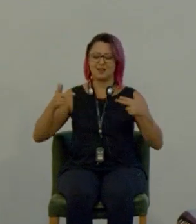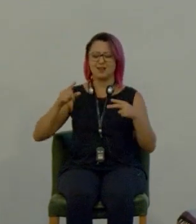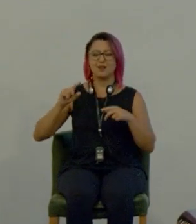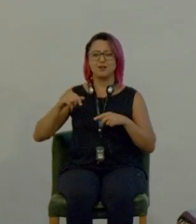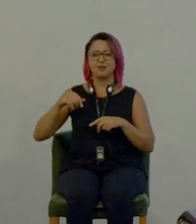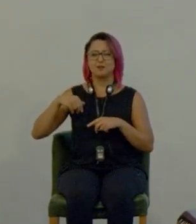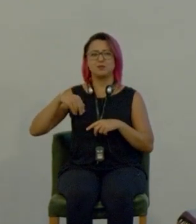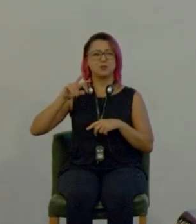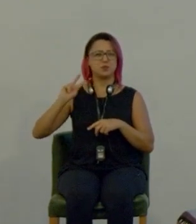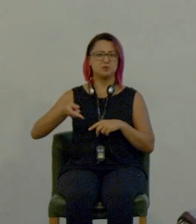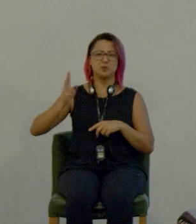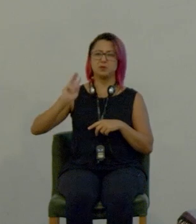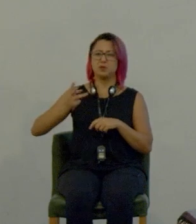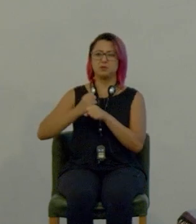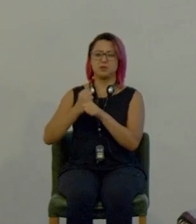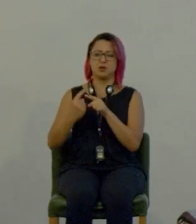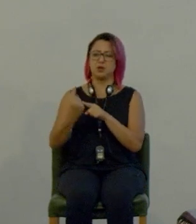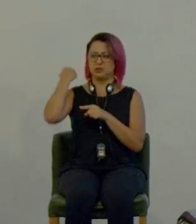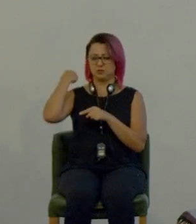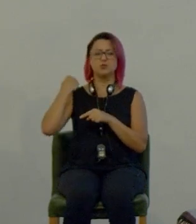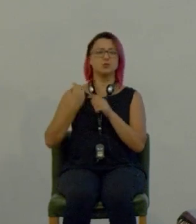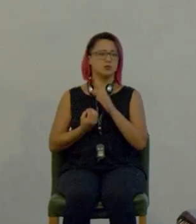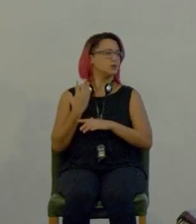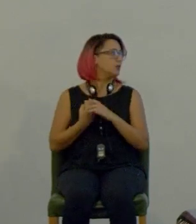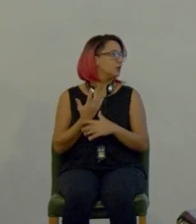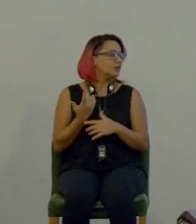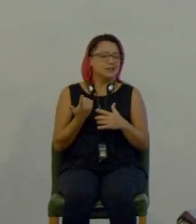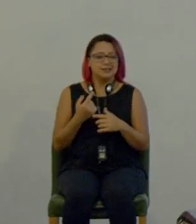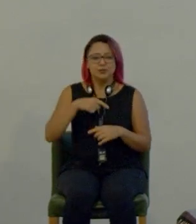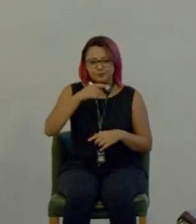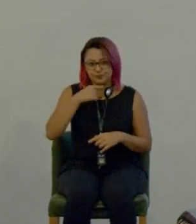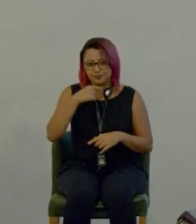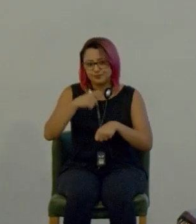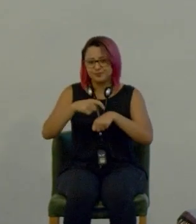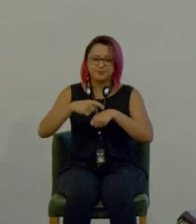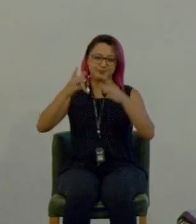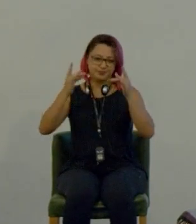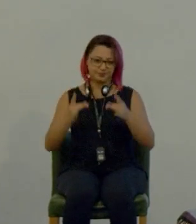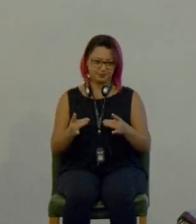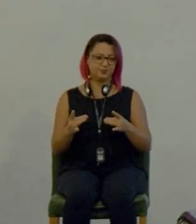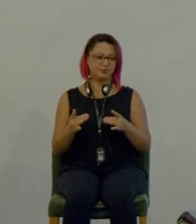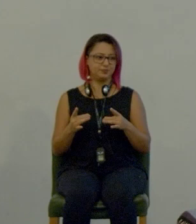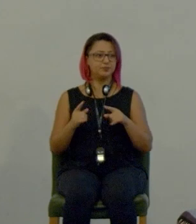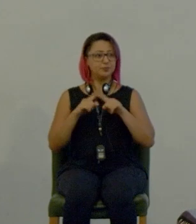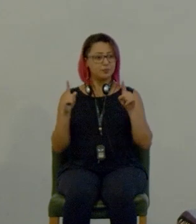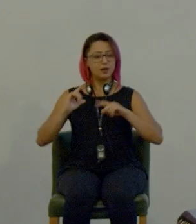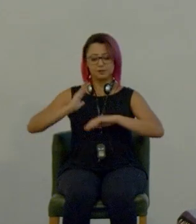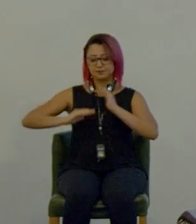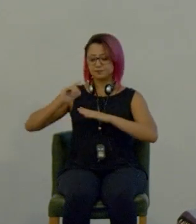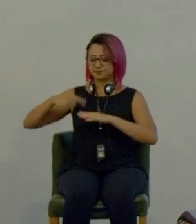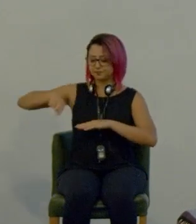esses trabalhos falam para nós, como nesse sítio? Eu não vou ter tempo aqui de descrever em detalhe nossos procedimentos